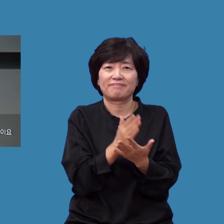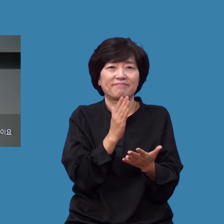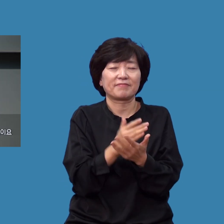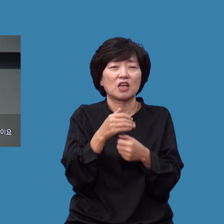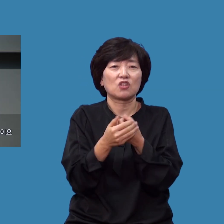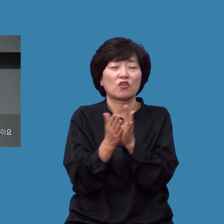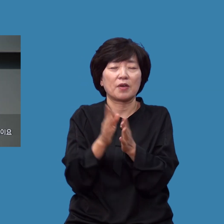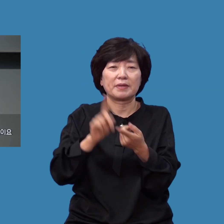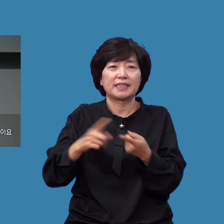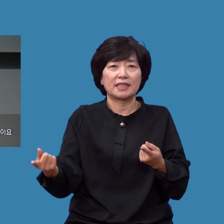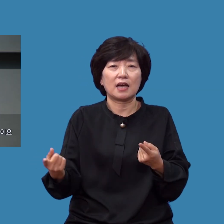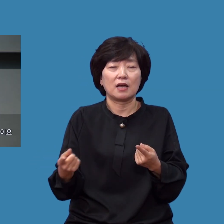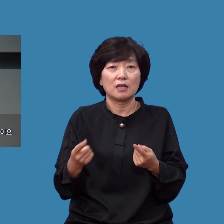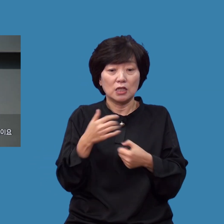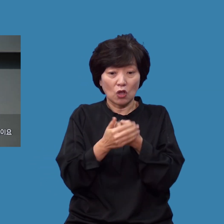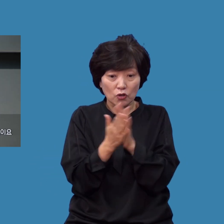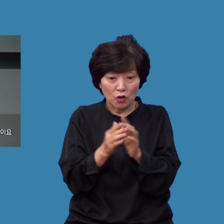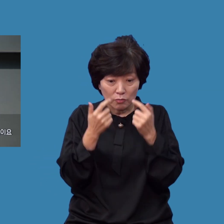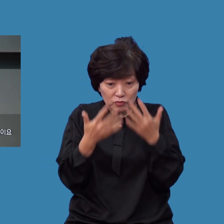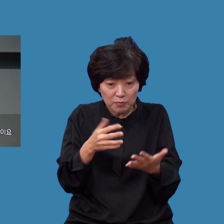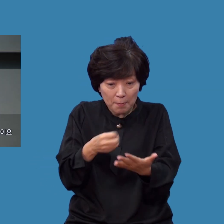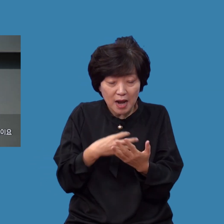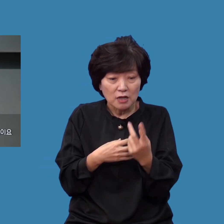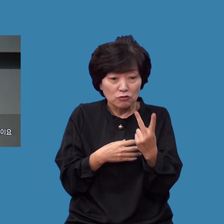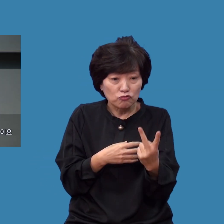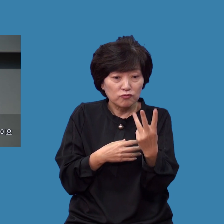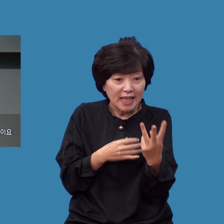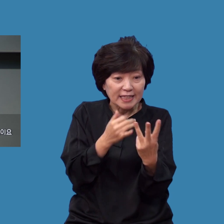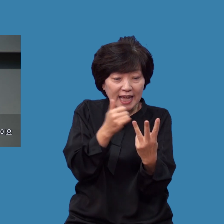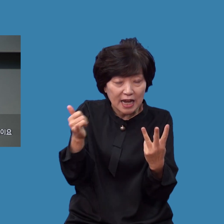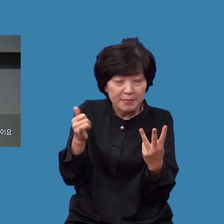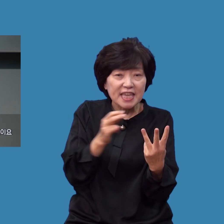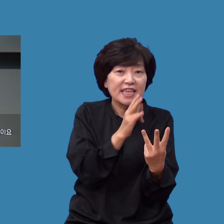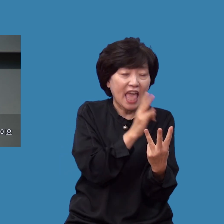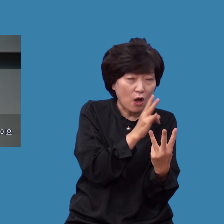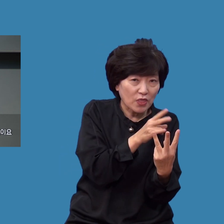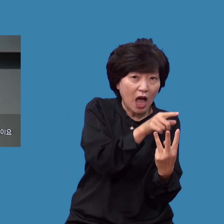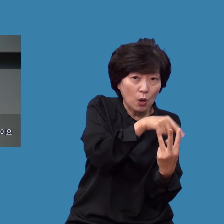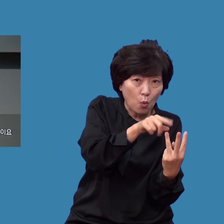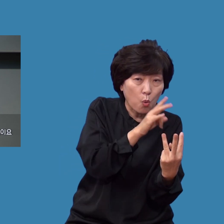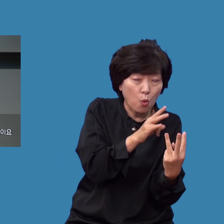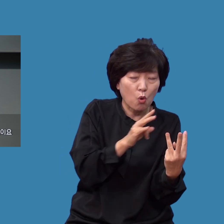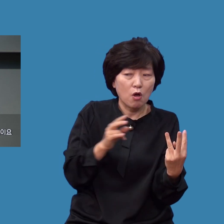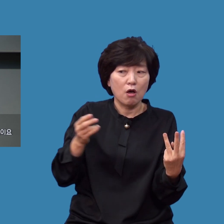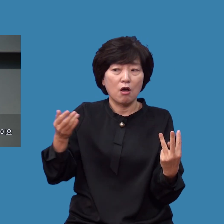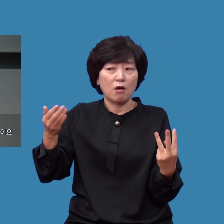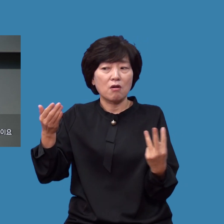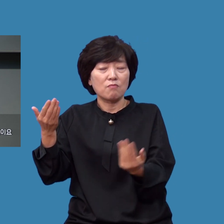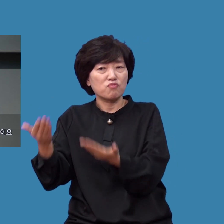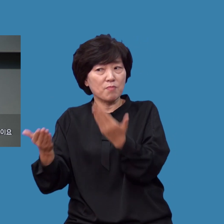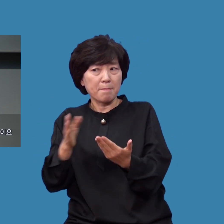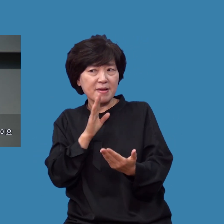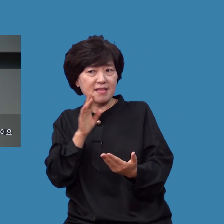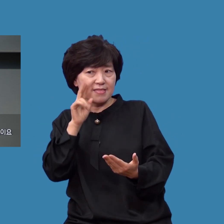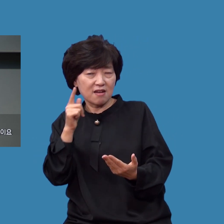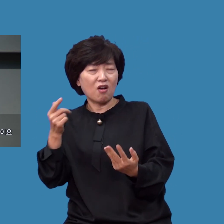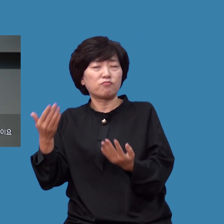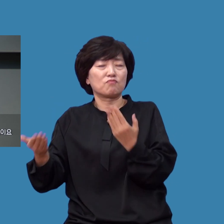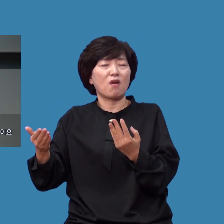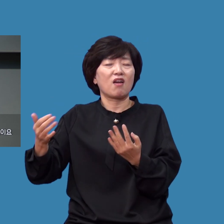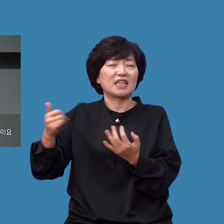않다는 거야. 분명히 성경은 뭐라 그랬어요? 둘이나 셋이나 예언하고 분별하는 자가 있어야 된다는